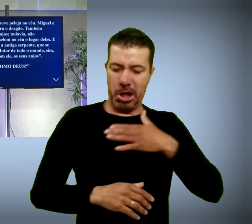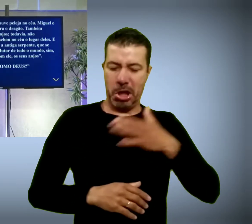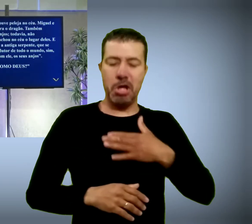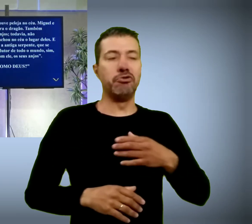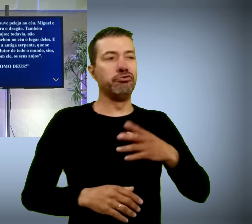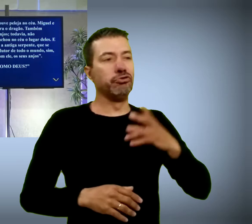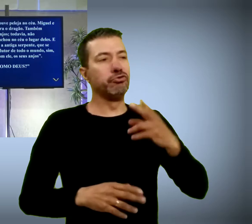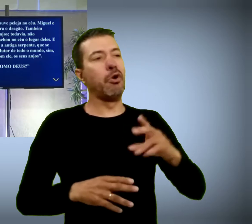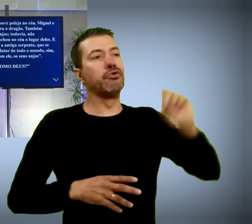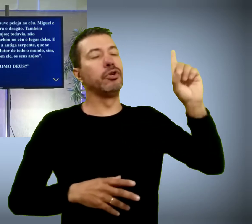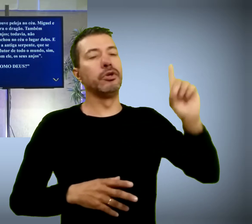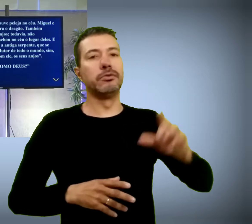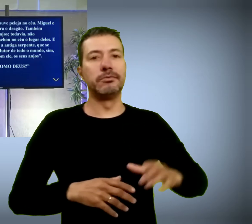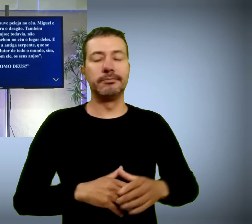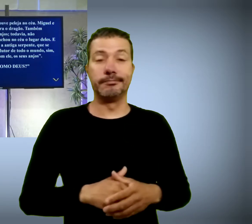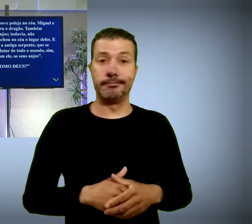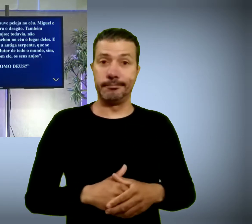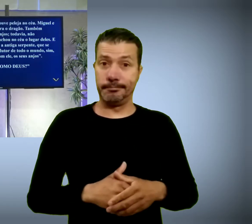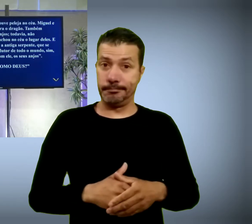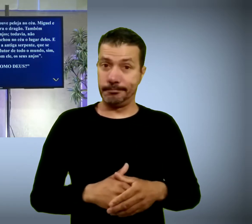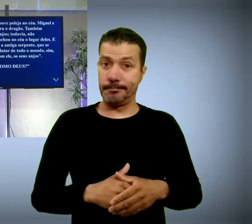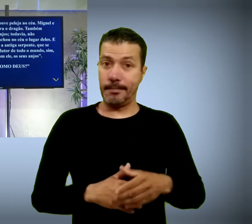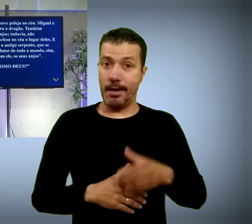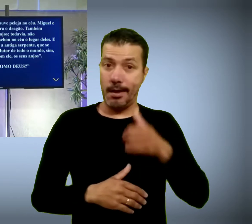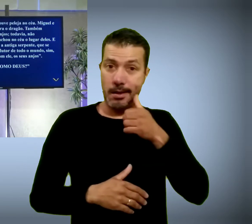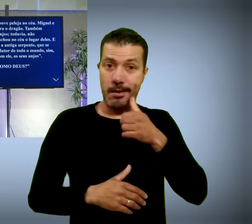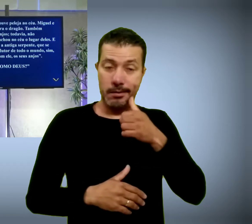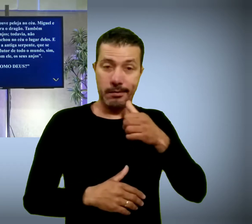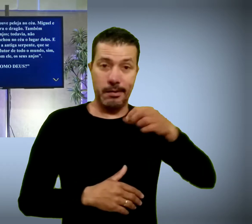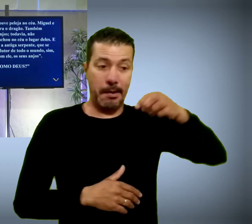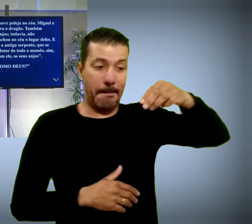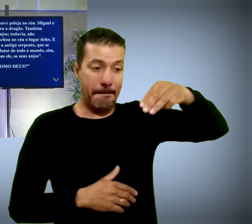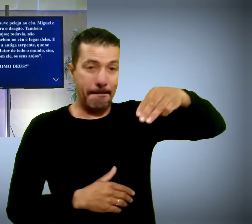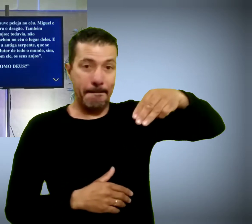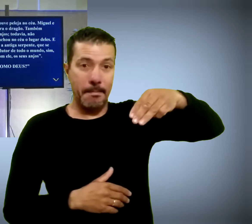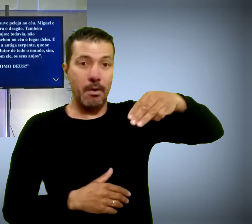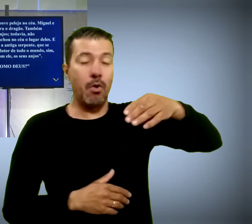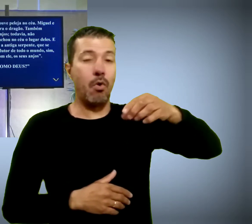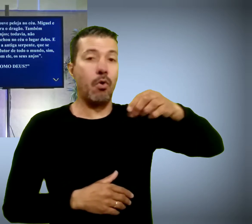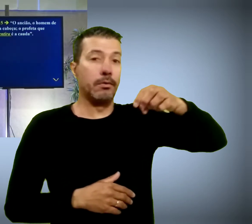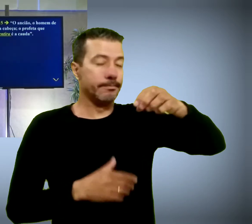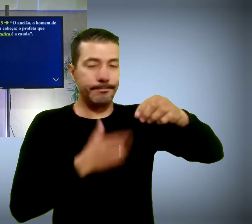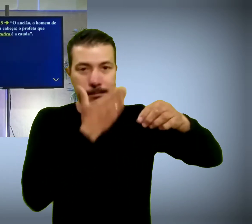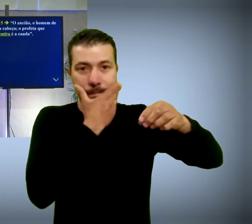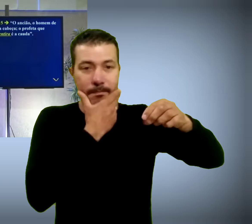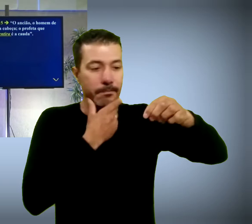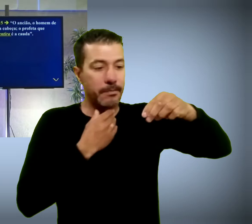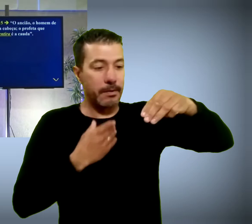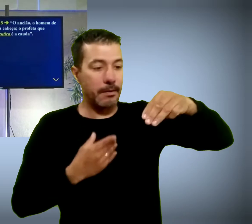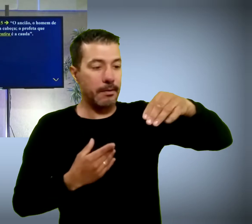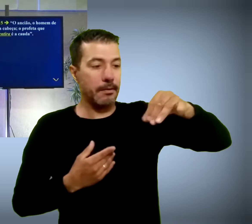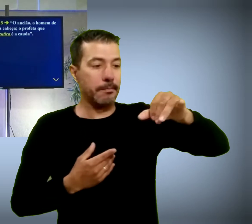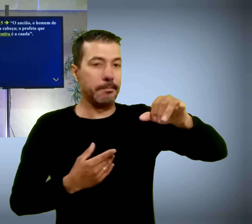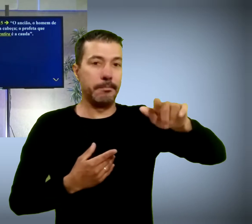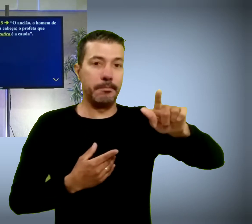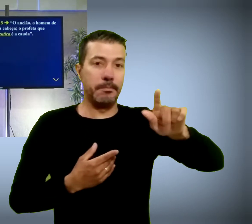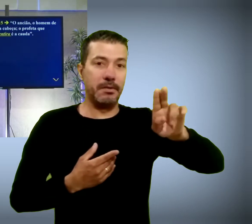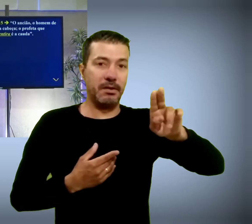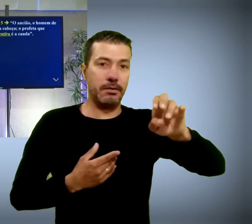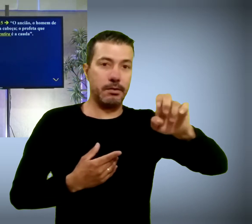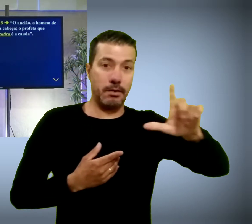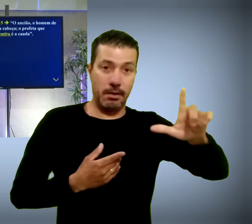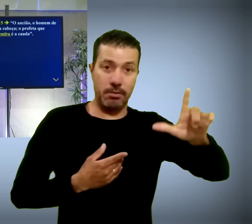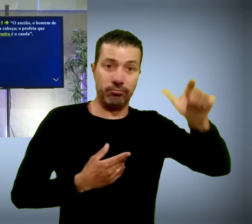sou, não é? E Miguel, que é Jesus, com os seus anjos, prevaleceram contra